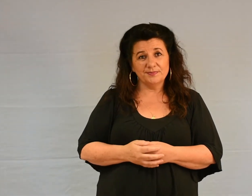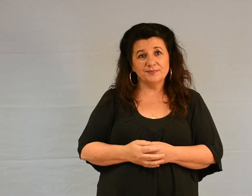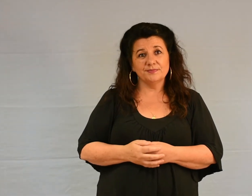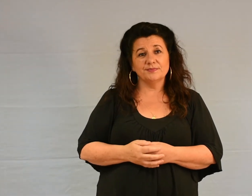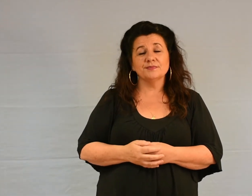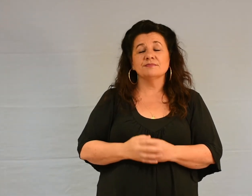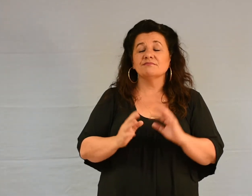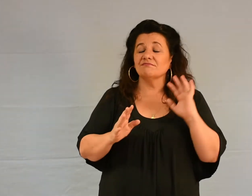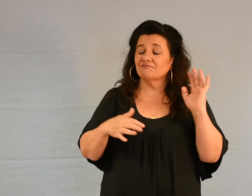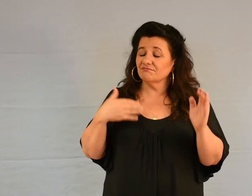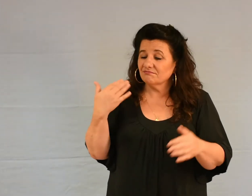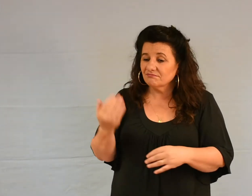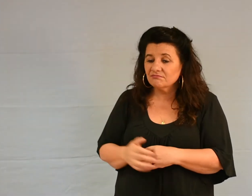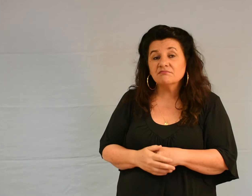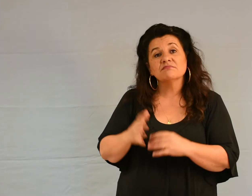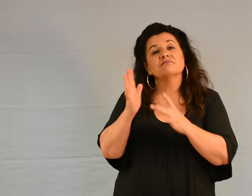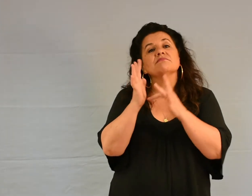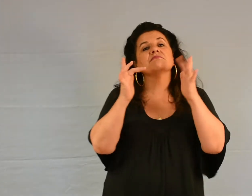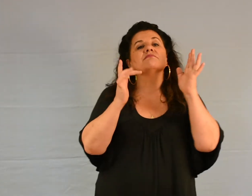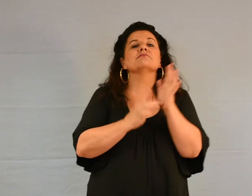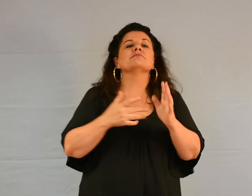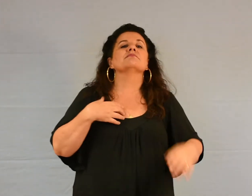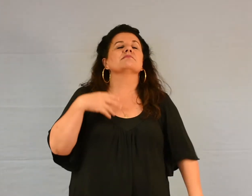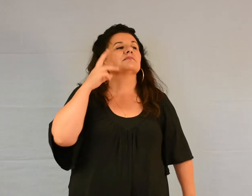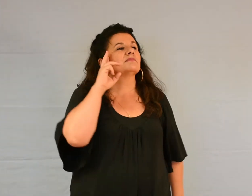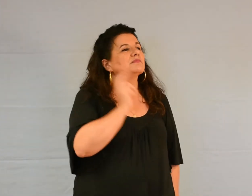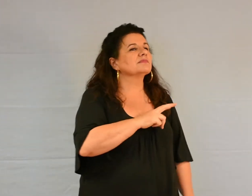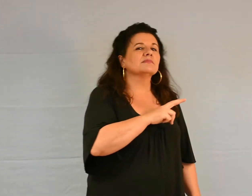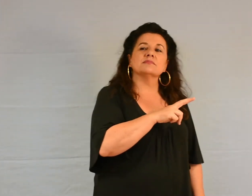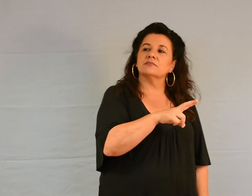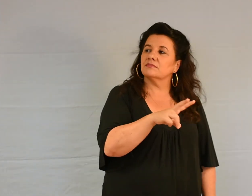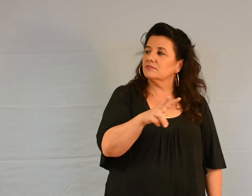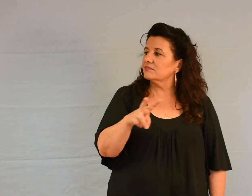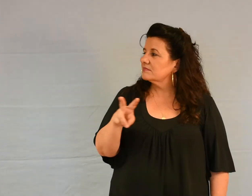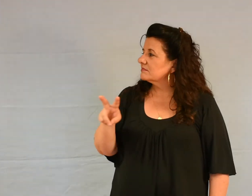Alors Jésus regarda autour de lui et dit à ses disciples :